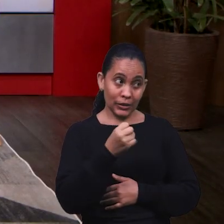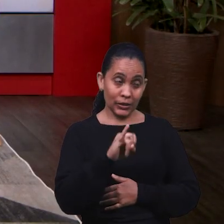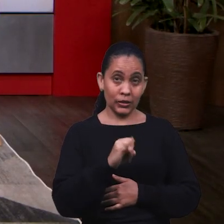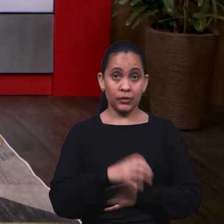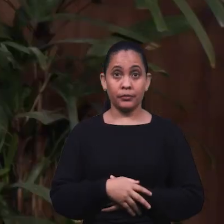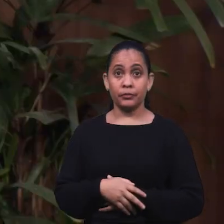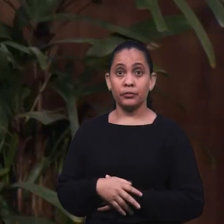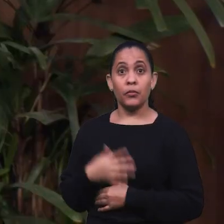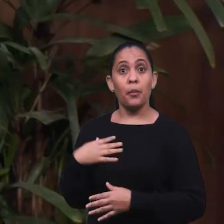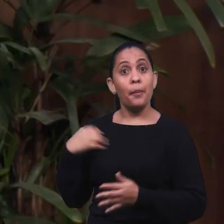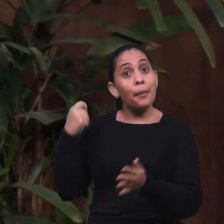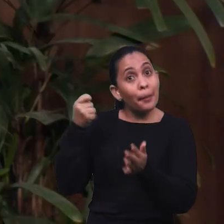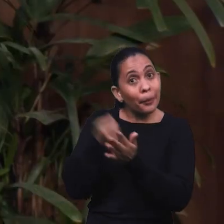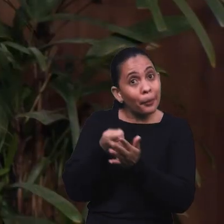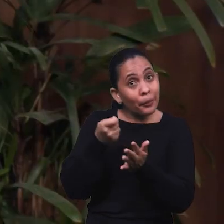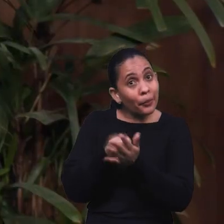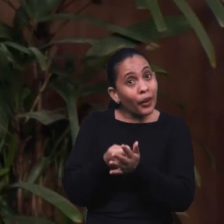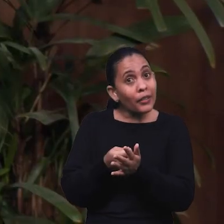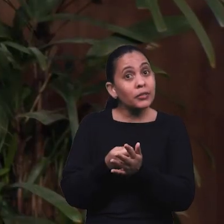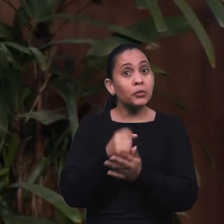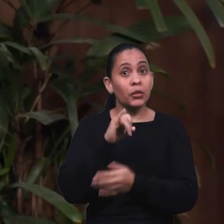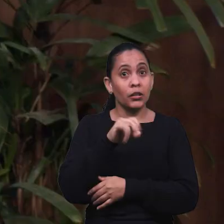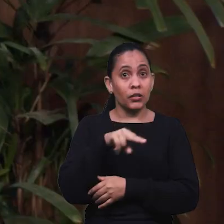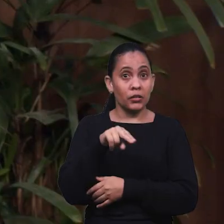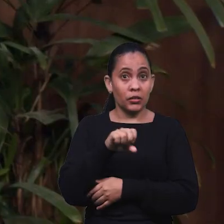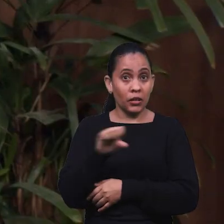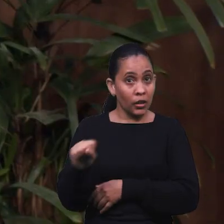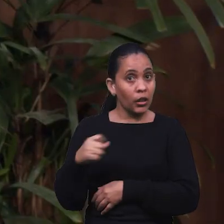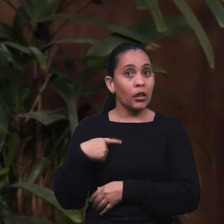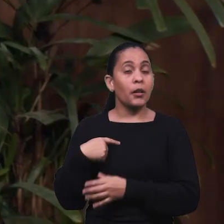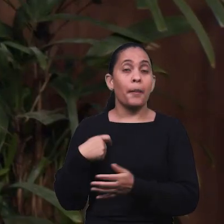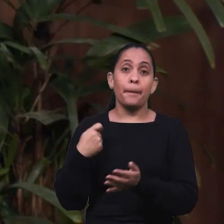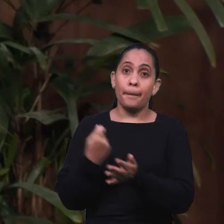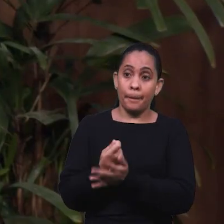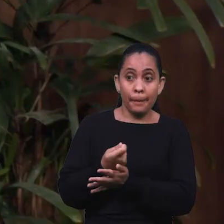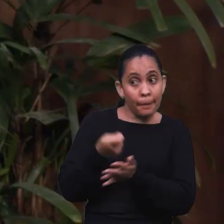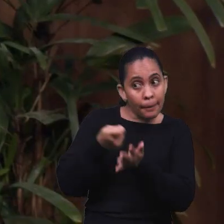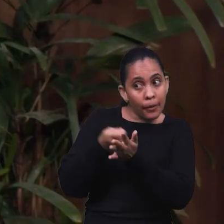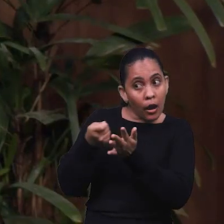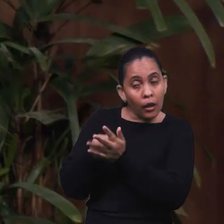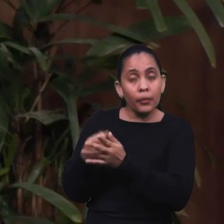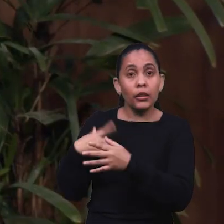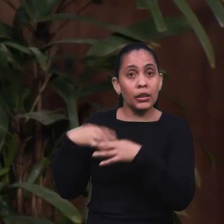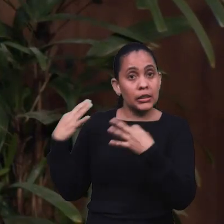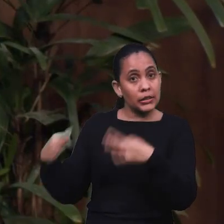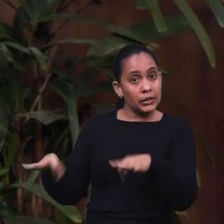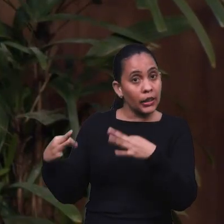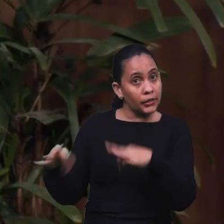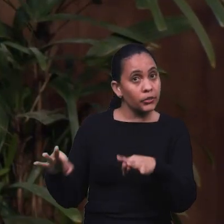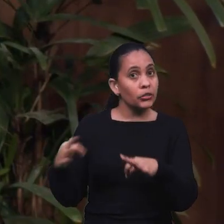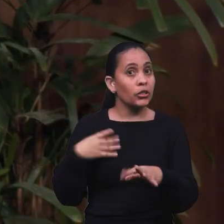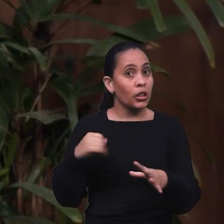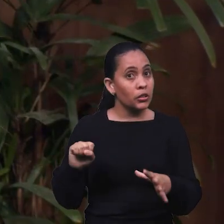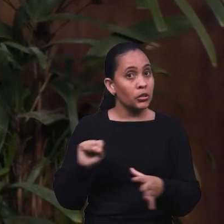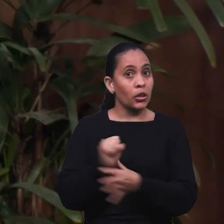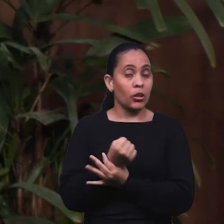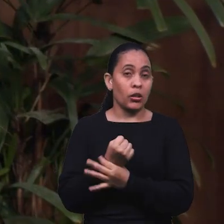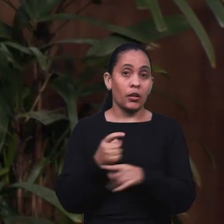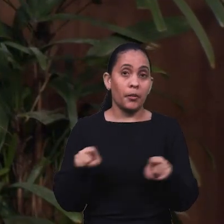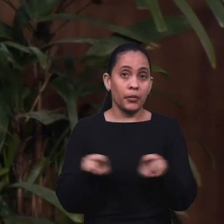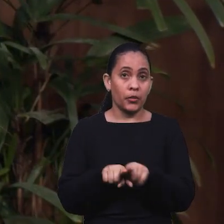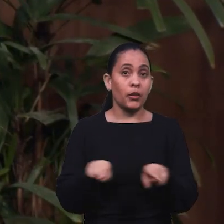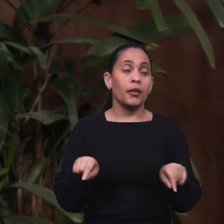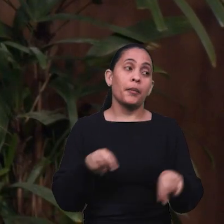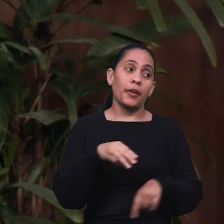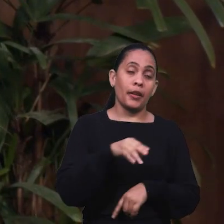fazendo então o pagamento, né, contribuindo para o INSS facultativo, paga, mas paga em dia certinho para estar assegurado. Quem é MEI